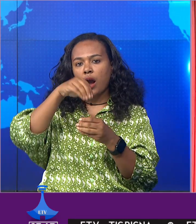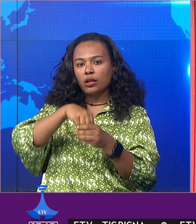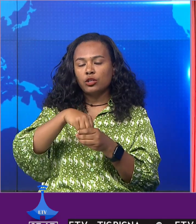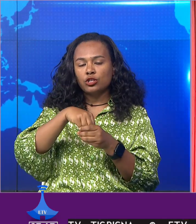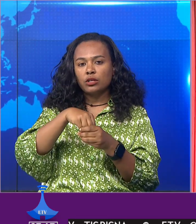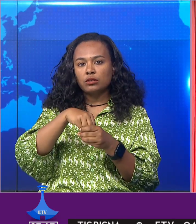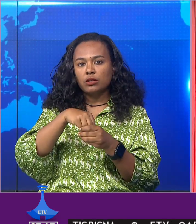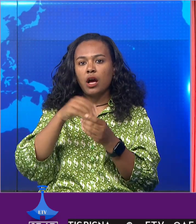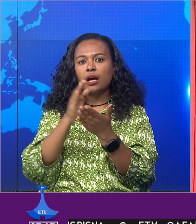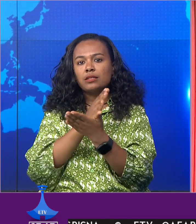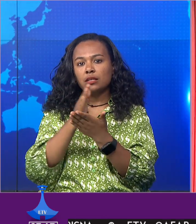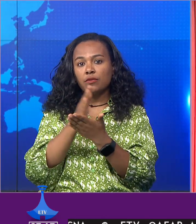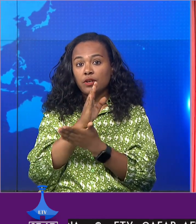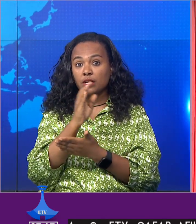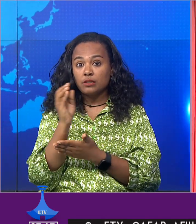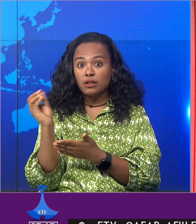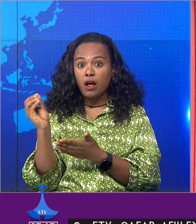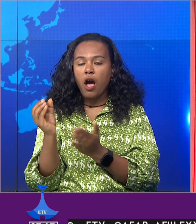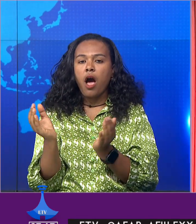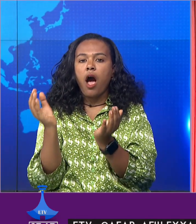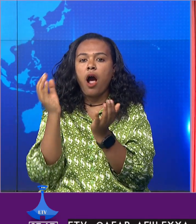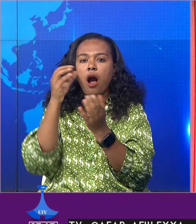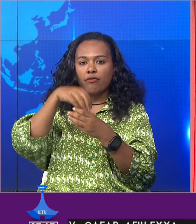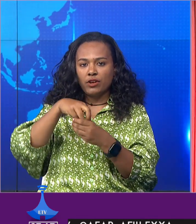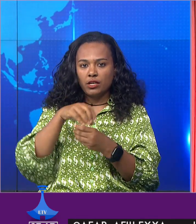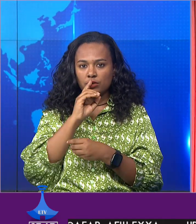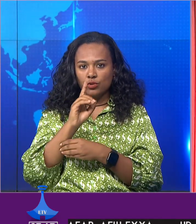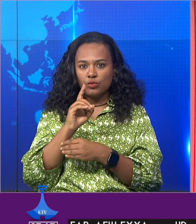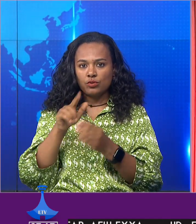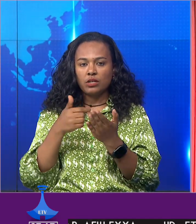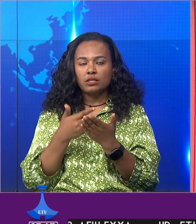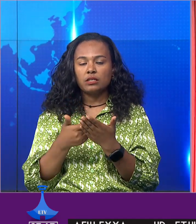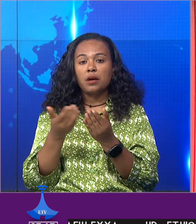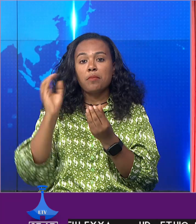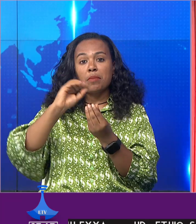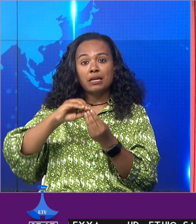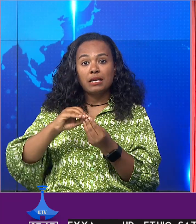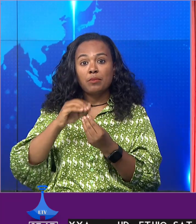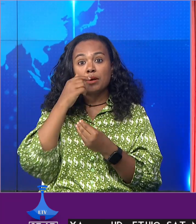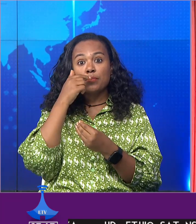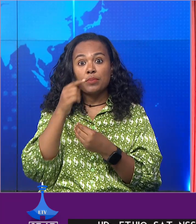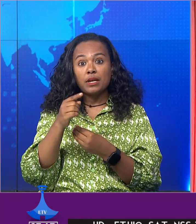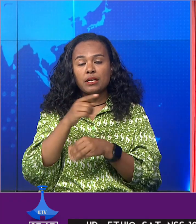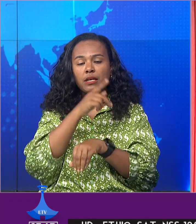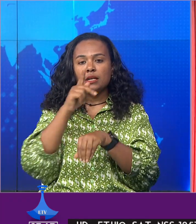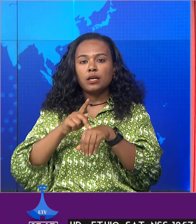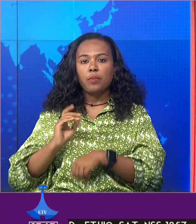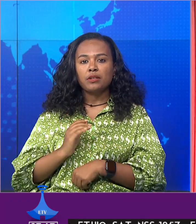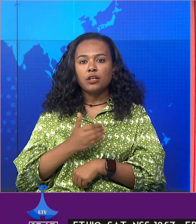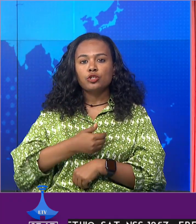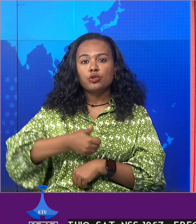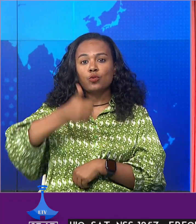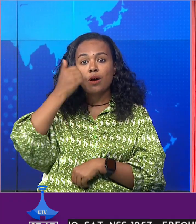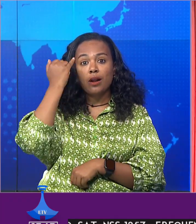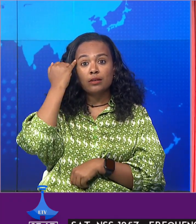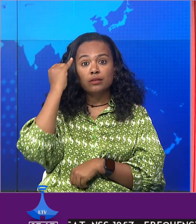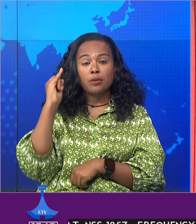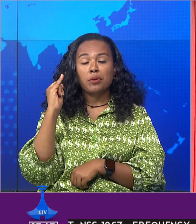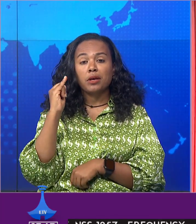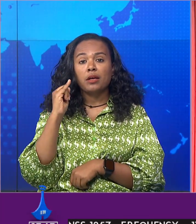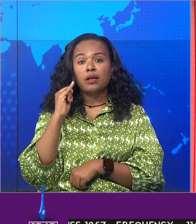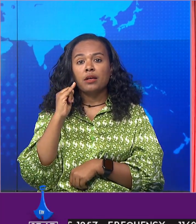አካታችነት፣ አሳታፊነትና አቃፊነት ነው። ስለዚህ መደመር ብለን የፓርቲያችንን ዋና እሳቤ